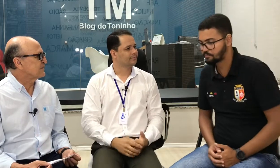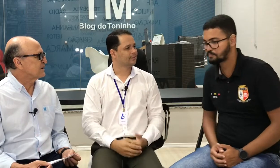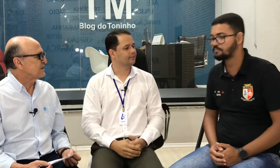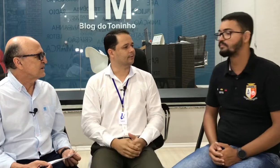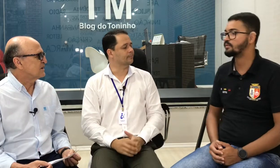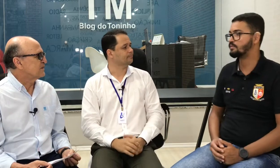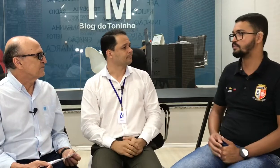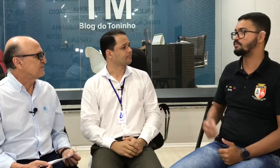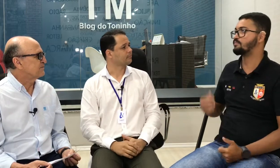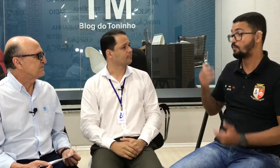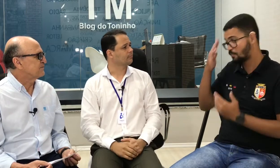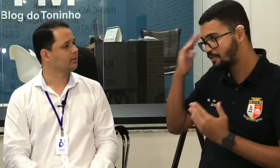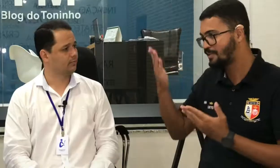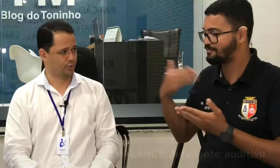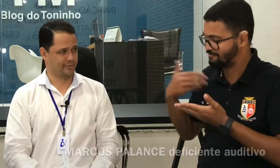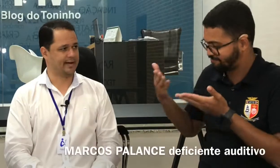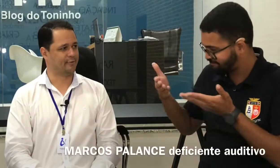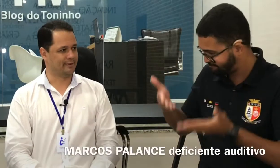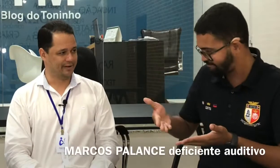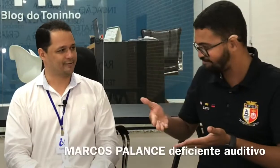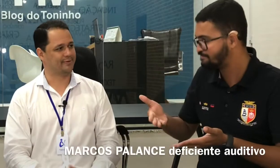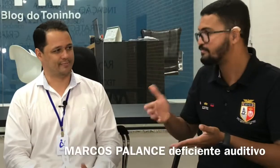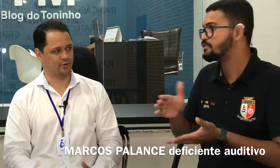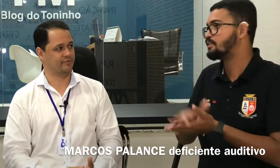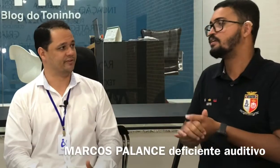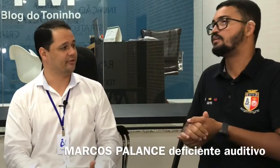Então, muito obrigado primeiro pelo convite, Toninho.